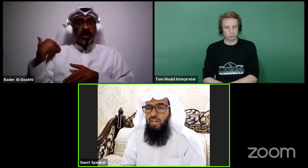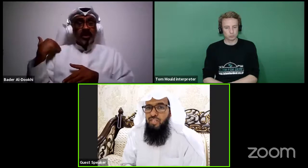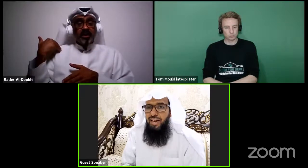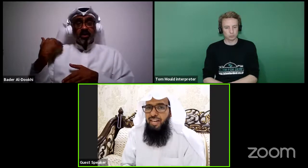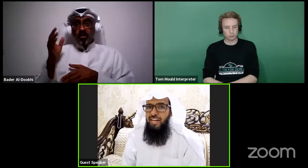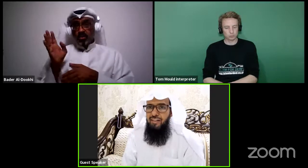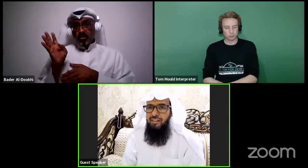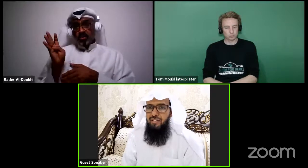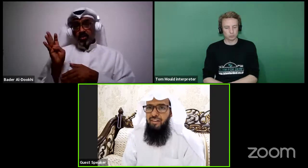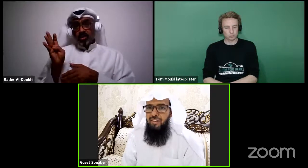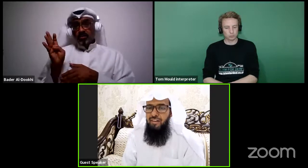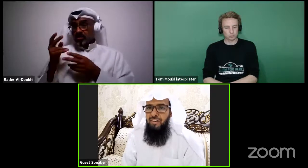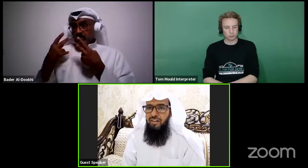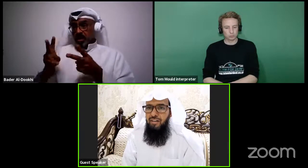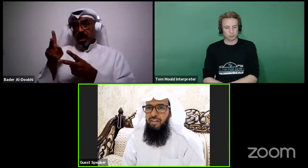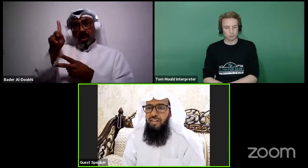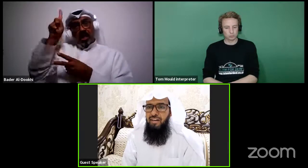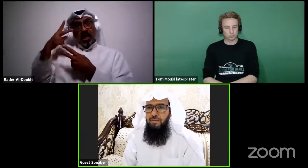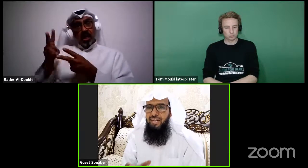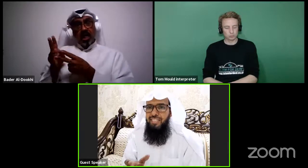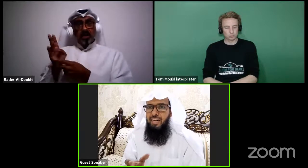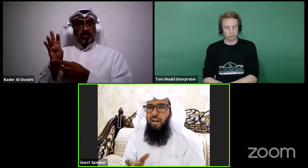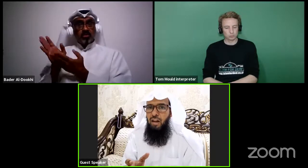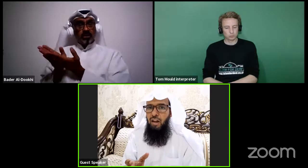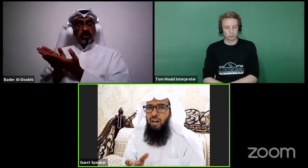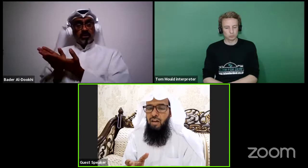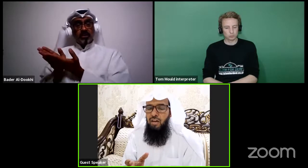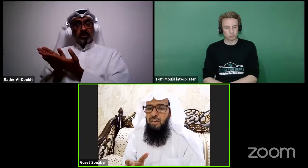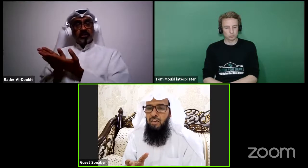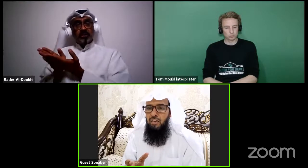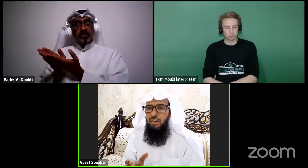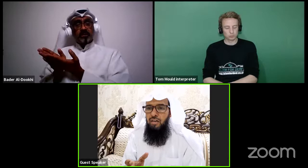زوجته هي في الأصل حلال، لكن من أجل